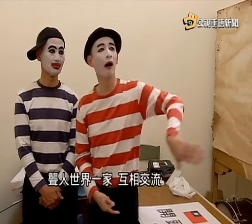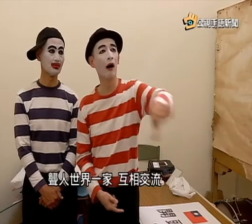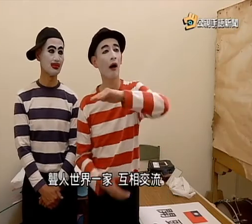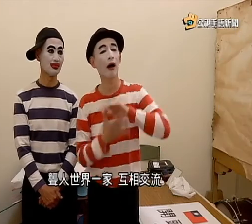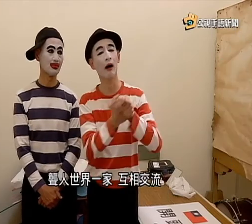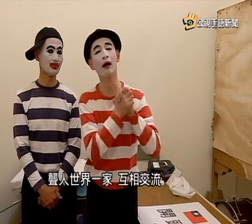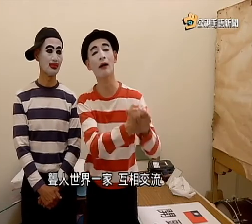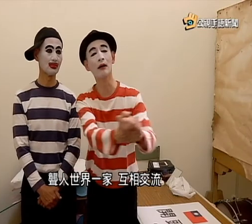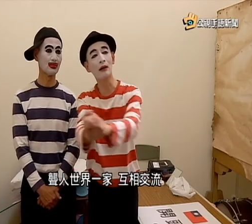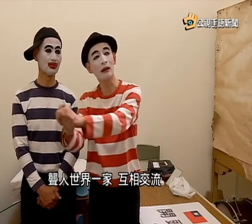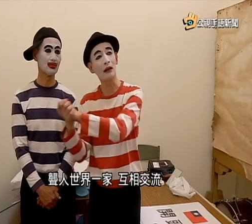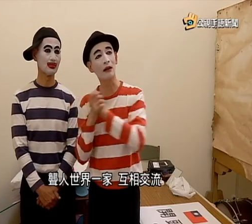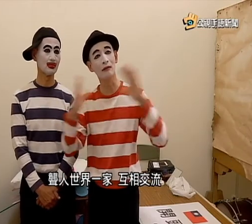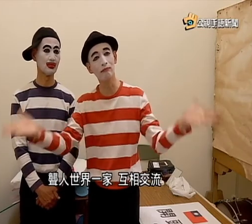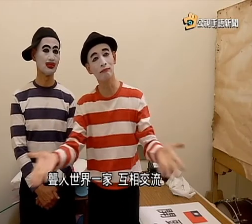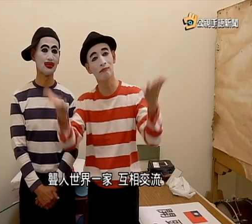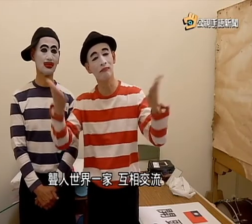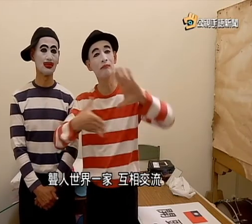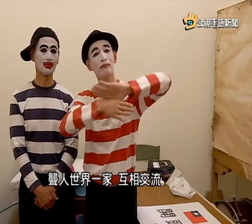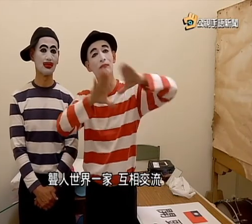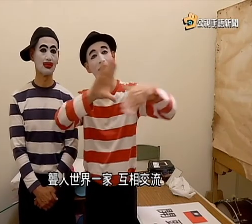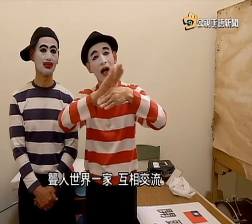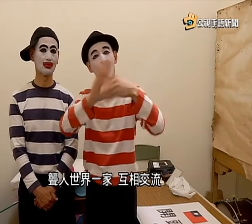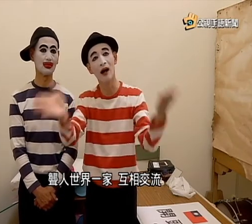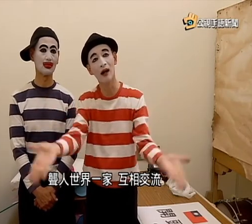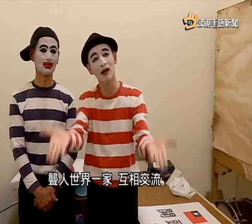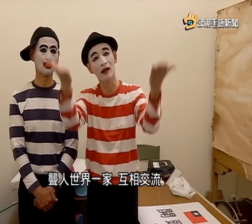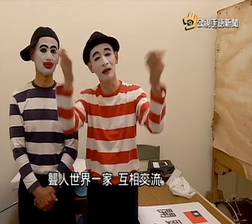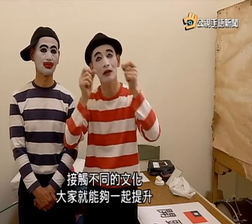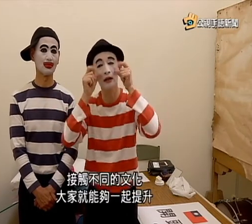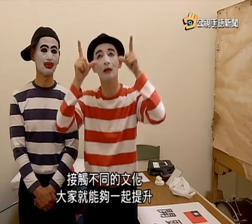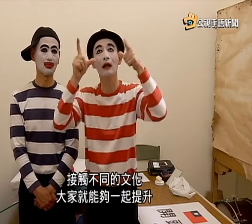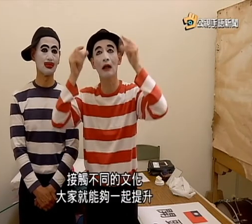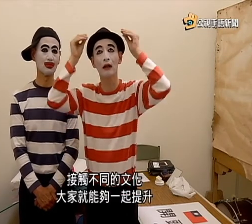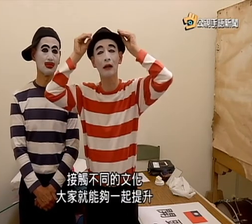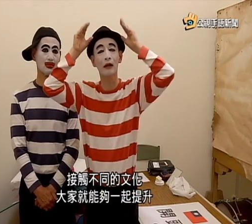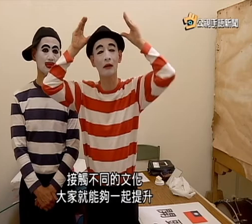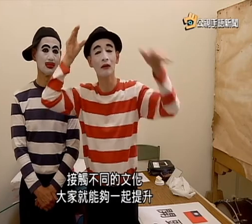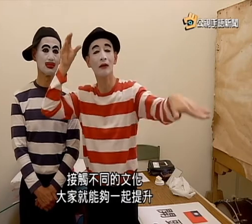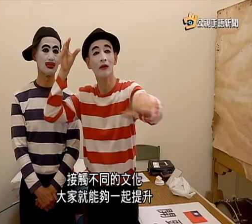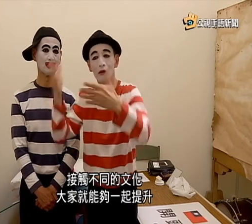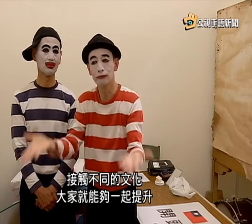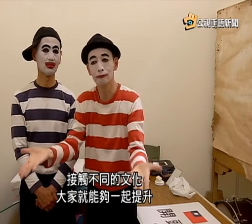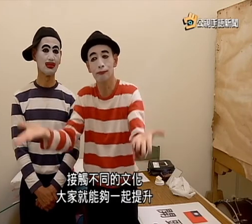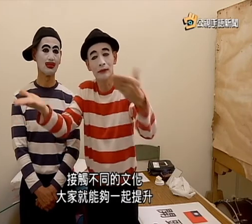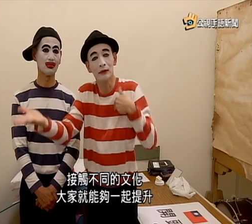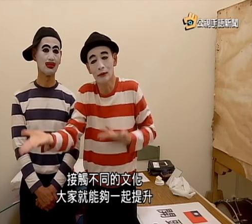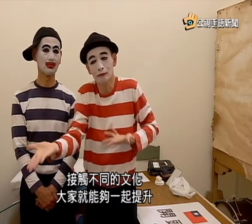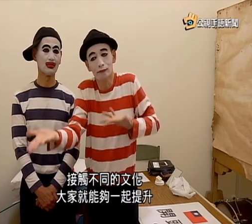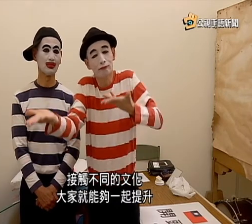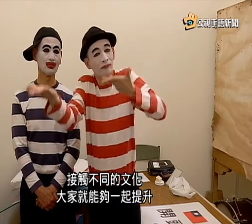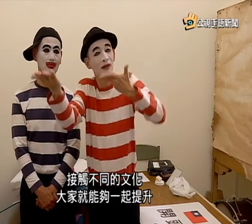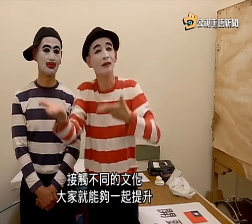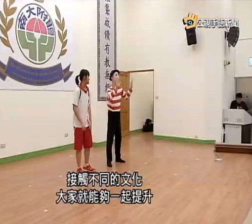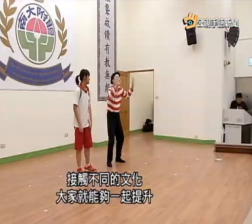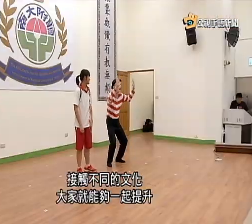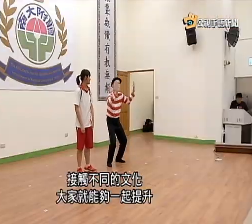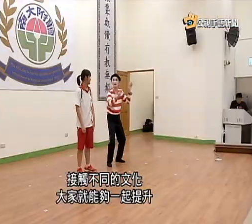世界一家，互相交流，接触不同的文化，大家就能一起提升。 推广墨